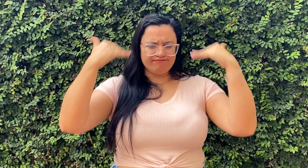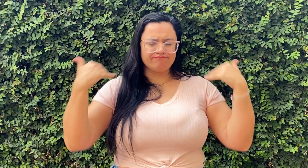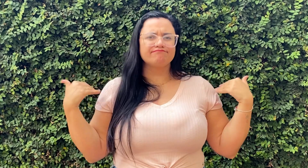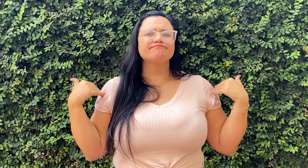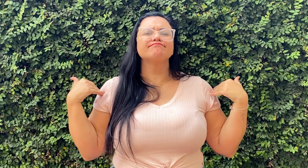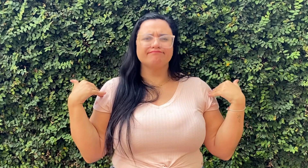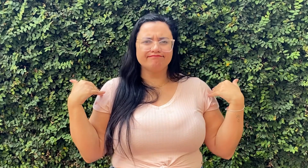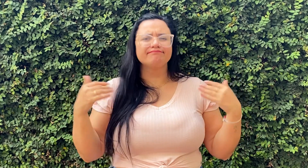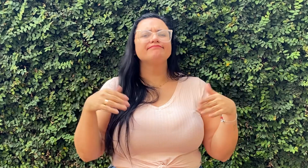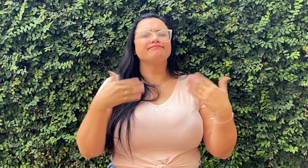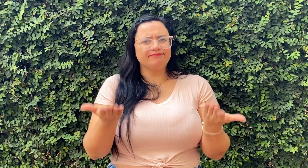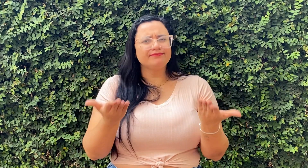até o tronco.